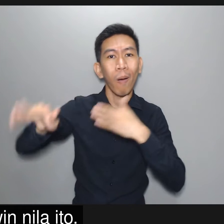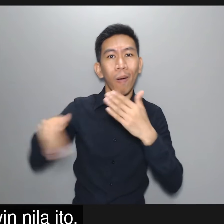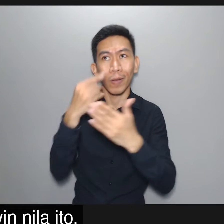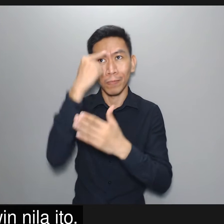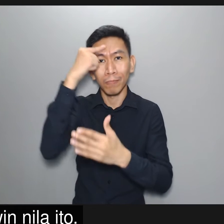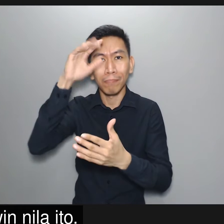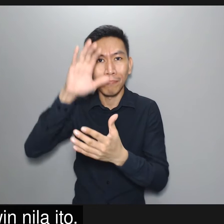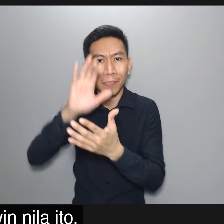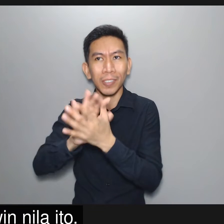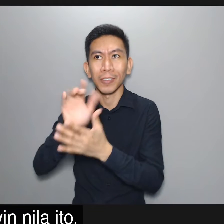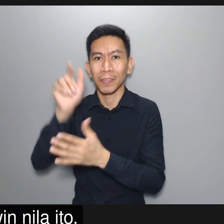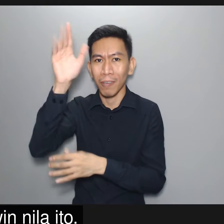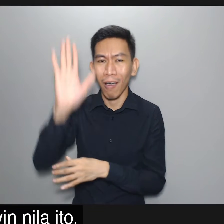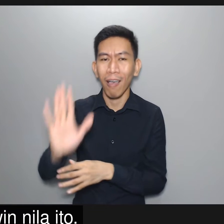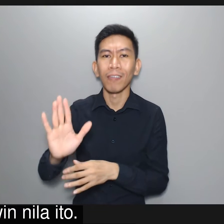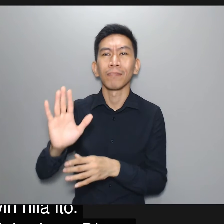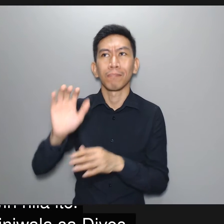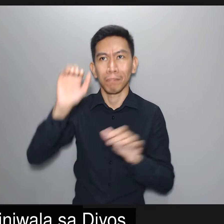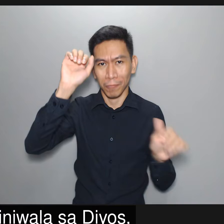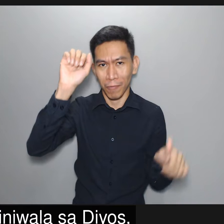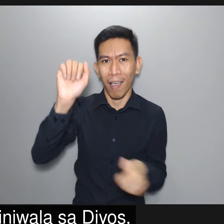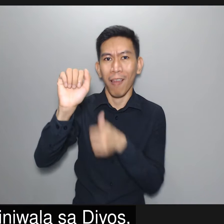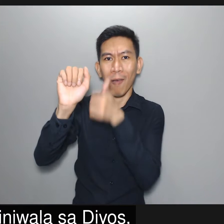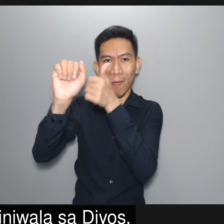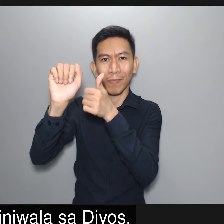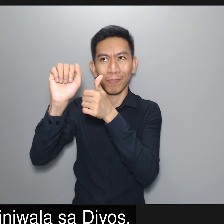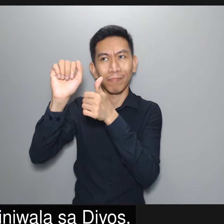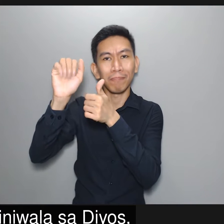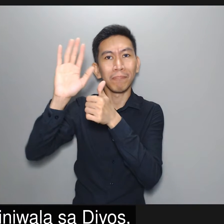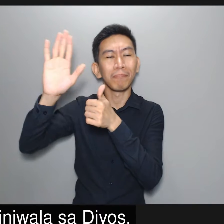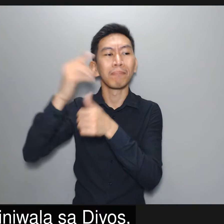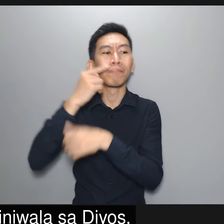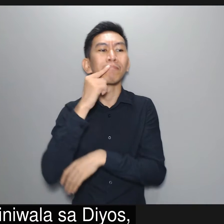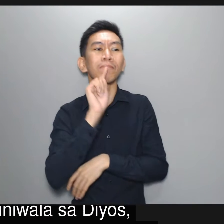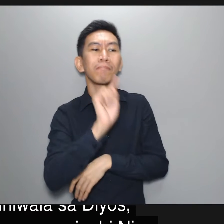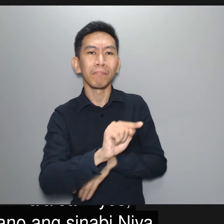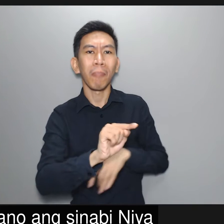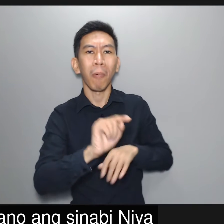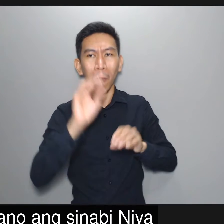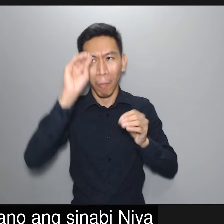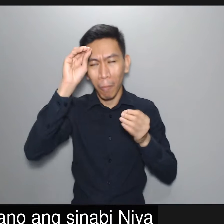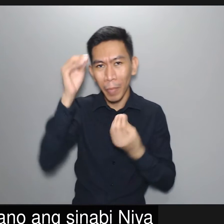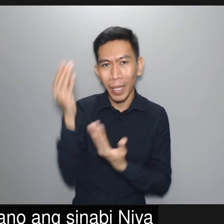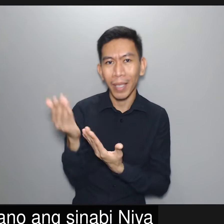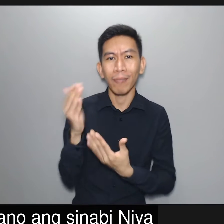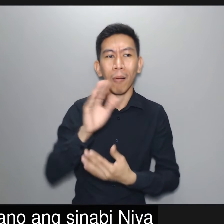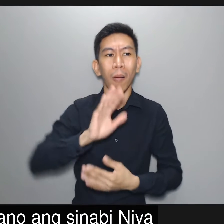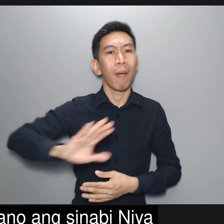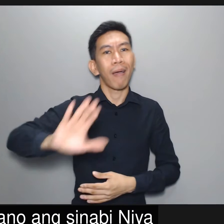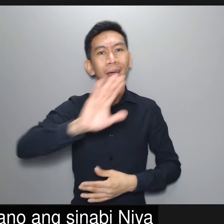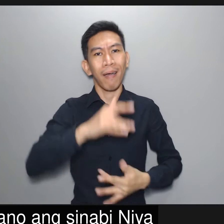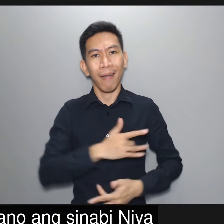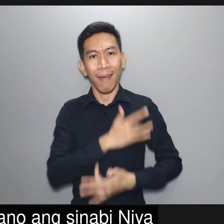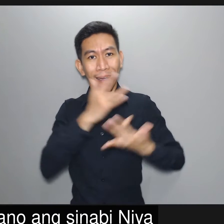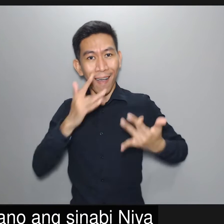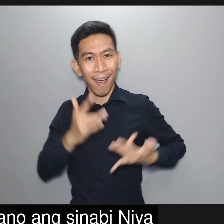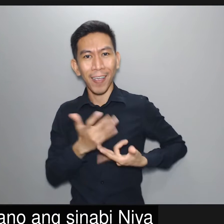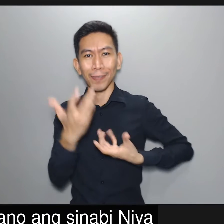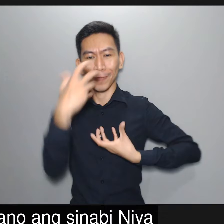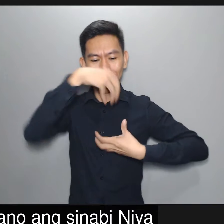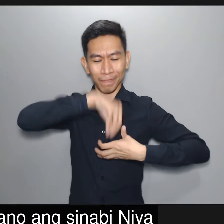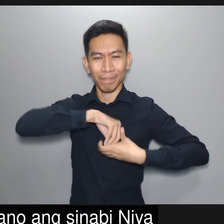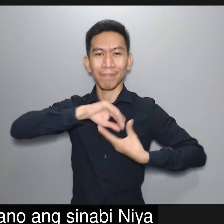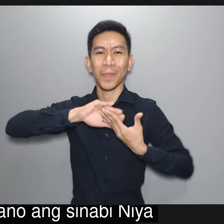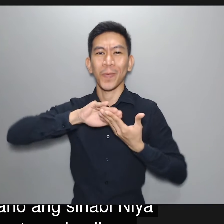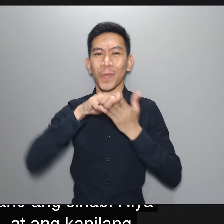ay gumawa ng kung ano ang sinabi niya sa kanila na gawin at ang kanilang mga puso ay napuno ng kapayapaan.